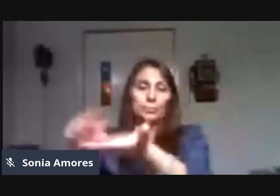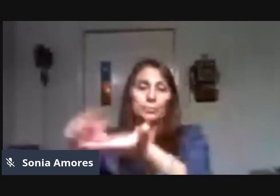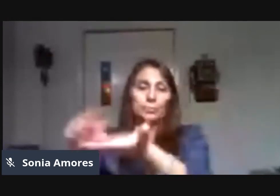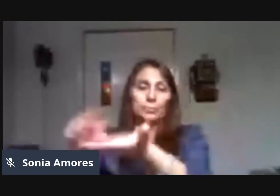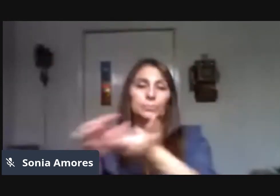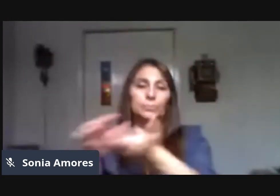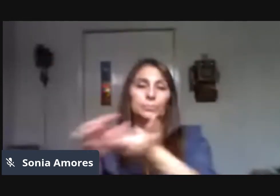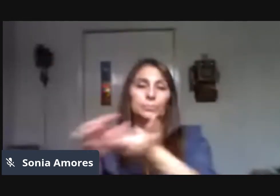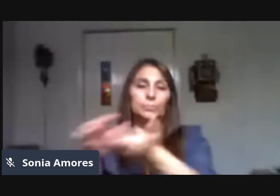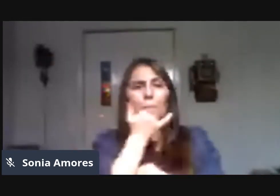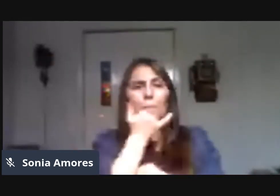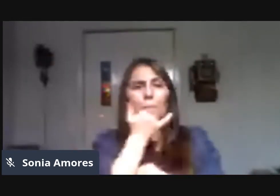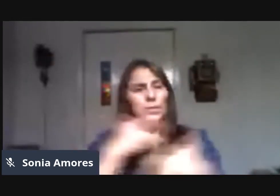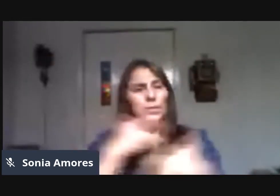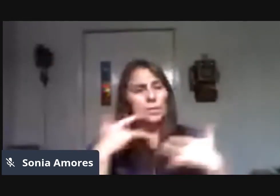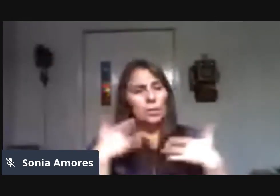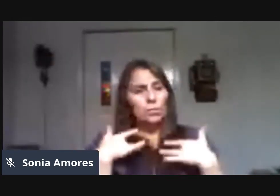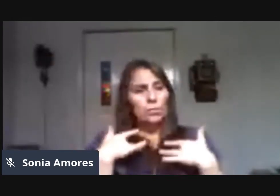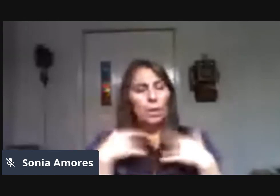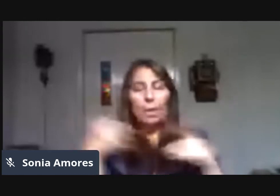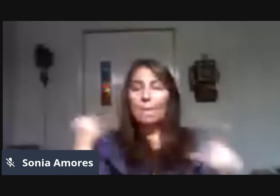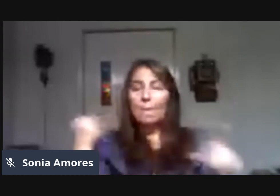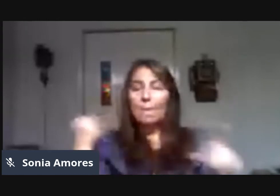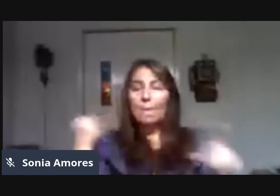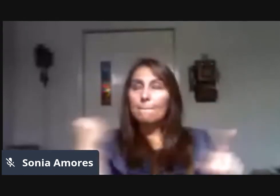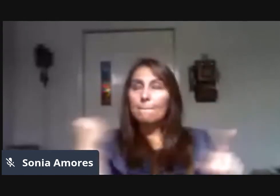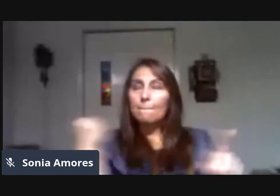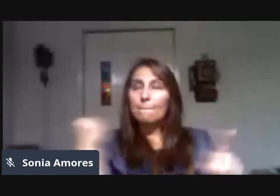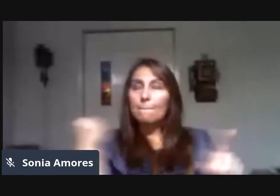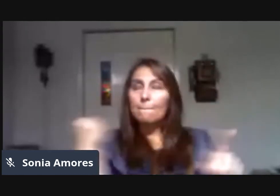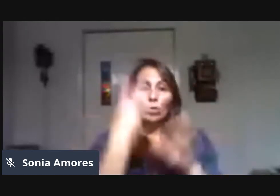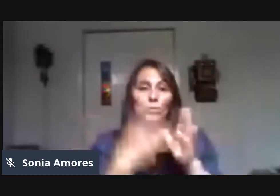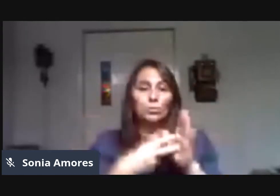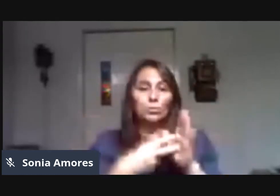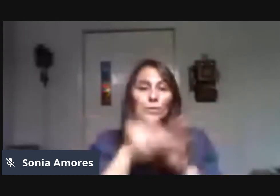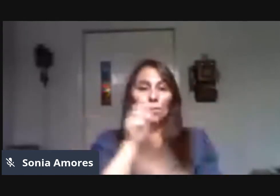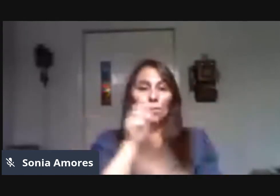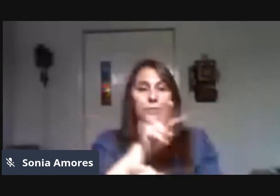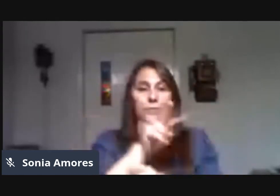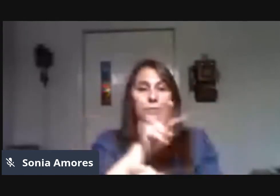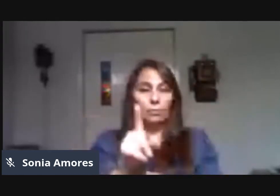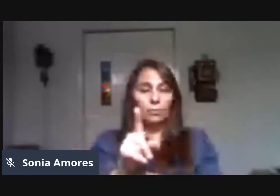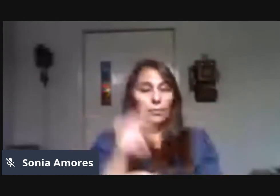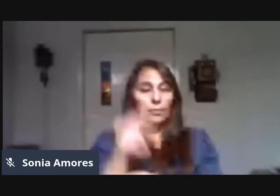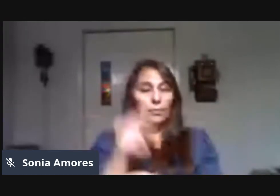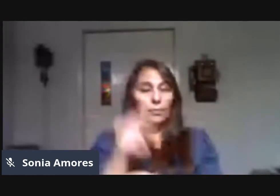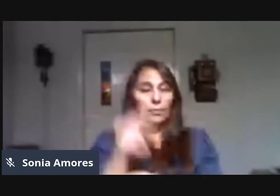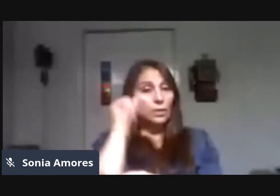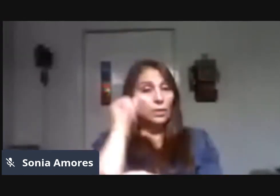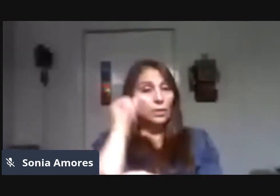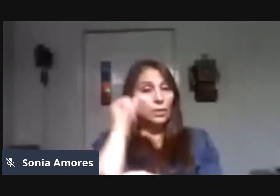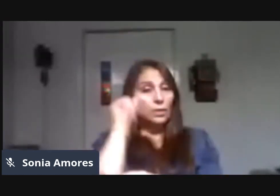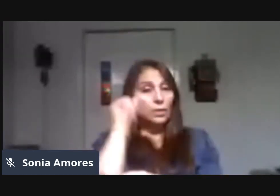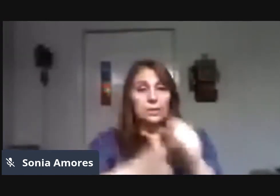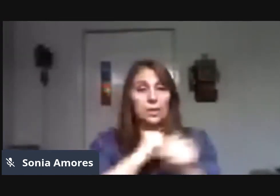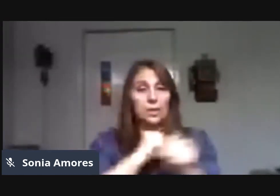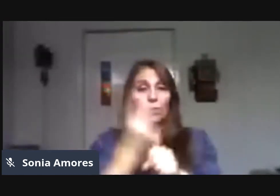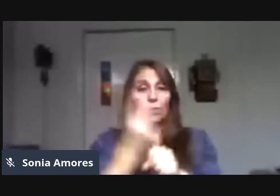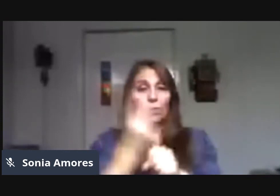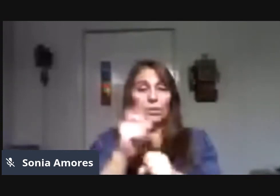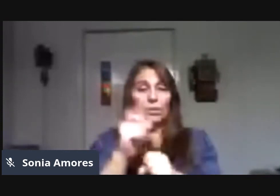el 2021. Recuerden que el presupuesto de la educación para el 2020 fue de 44.1 billones de